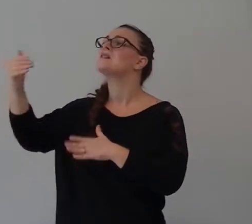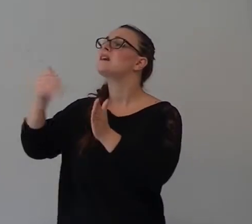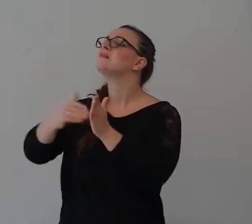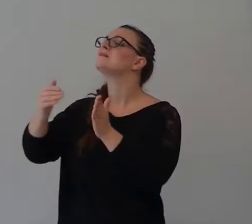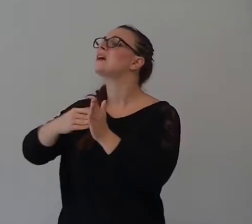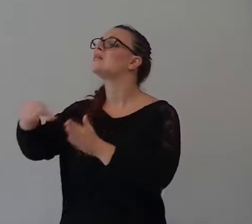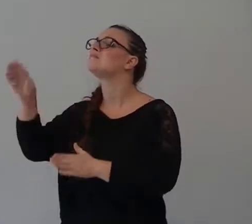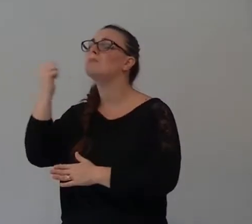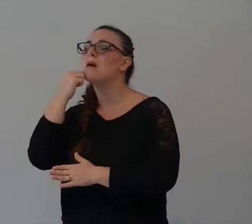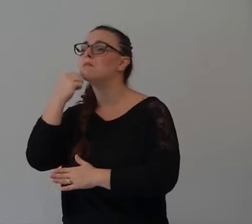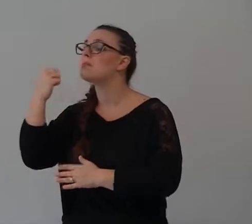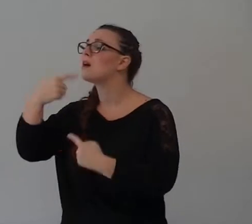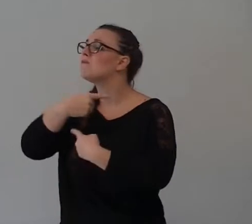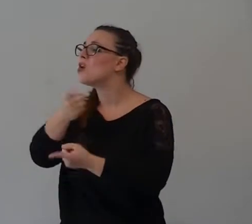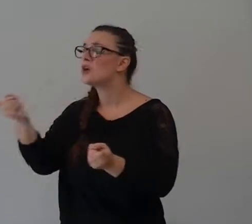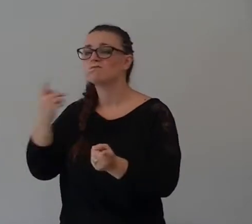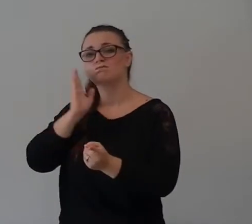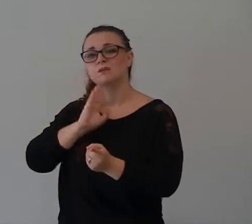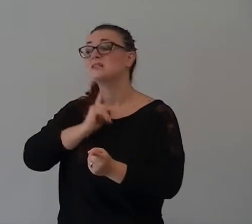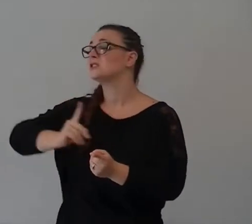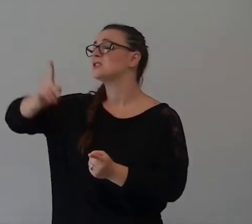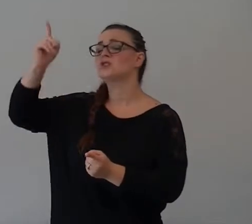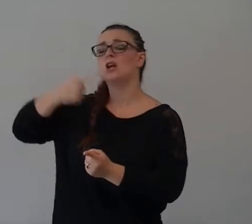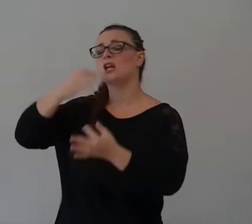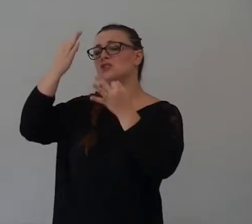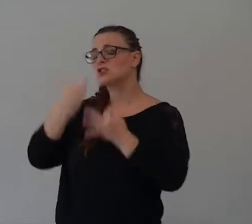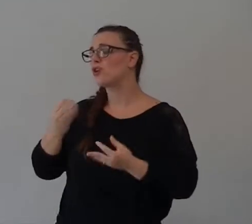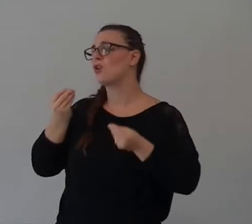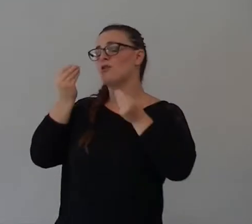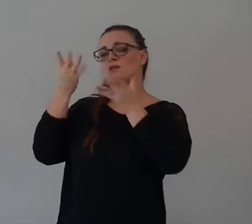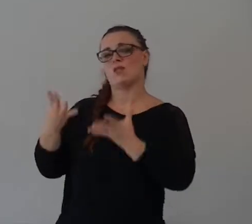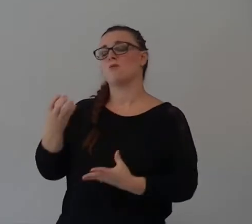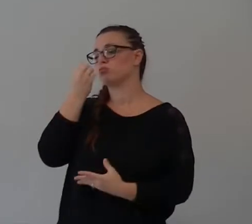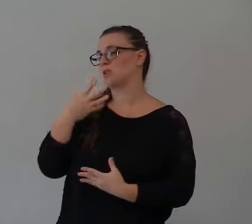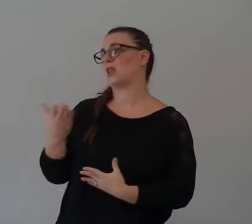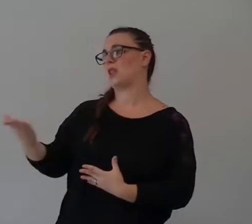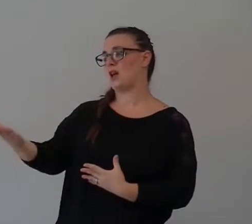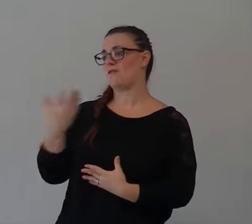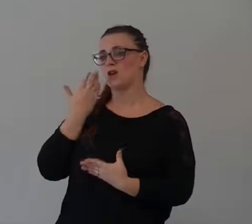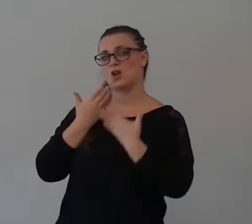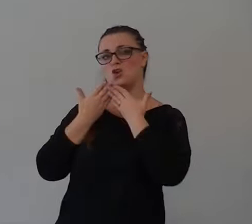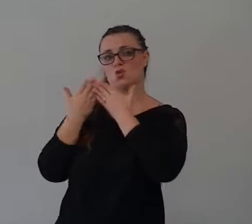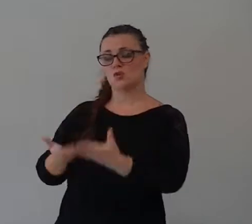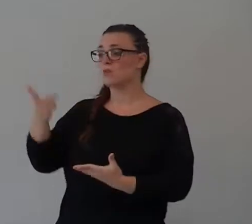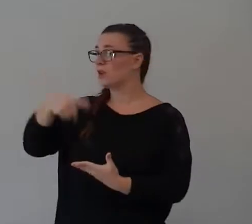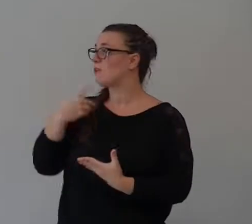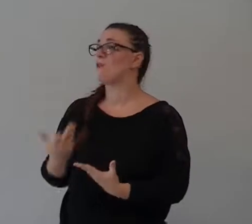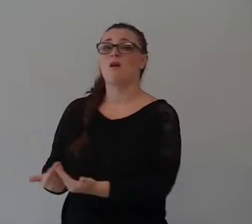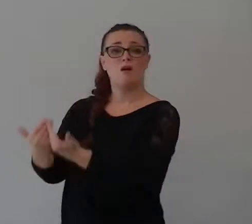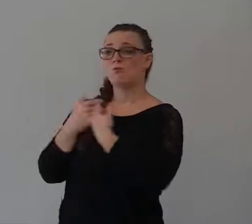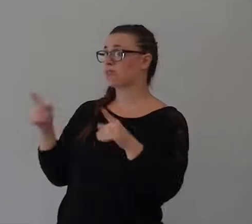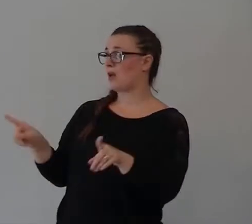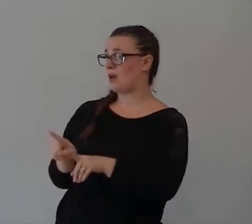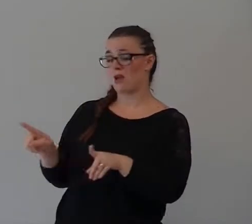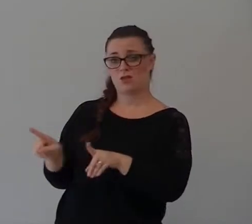Il Signore sia buono con voi, come voi siete state con quelli che sono morti e con me. Il